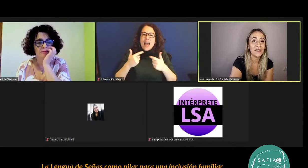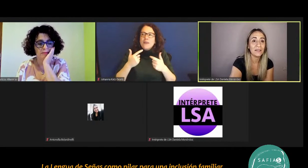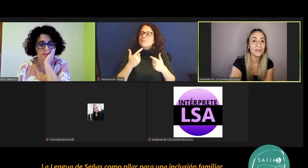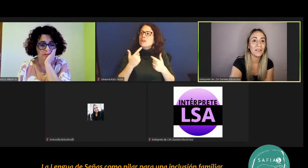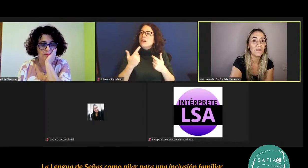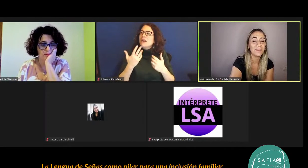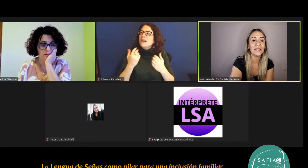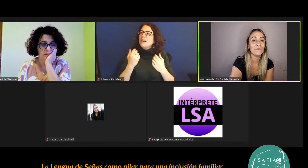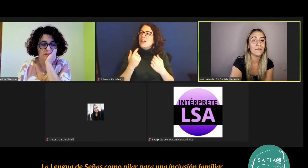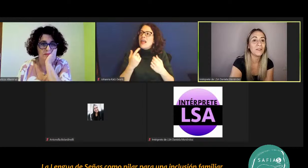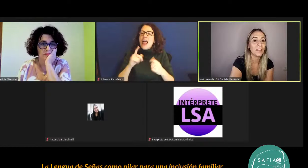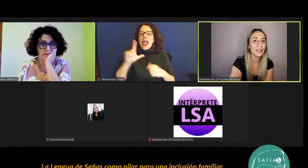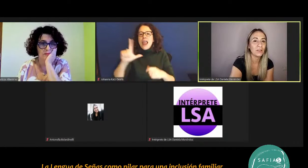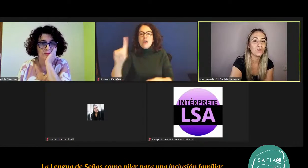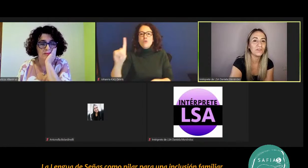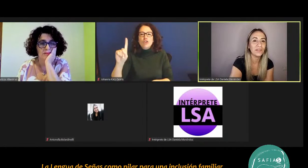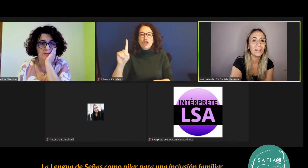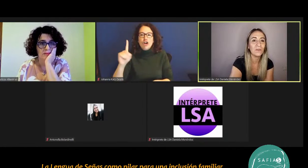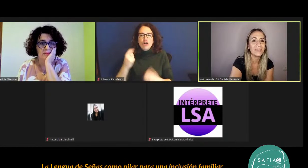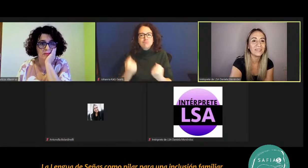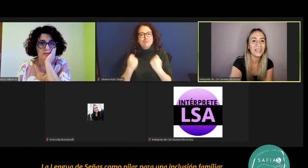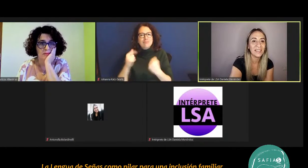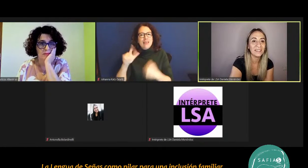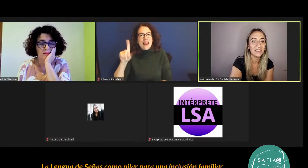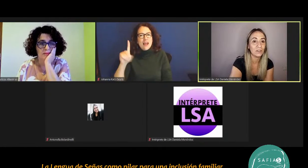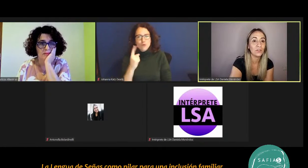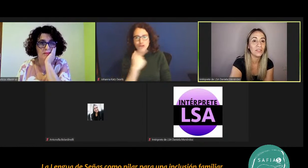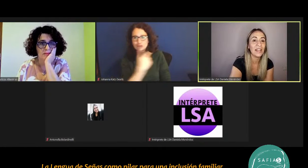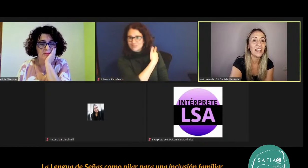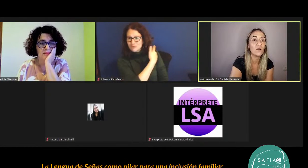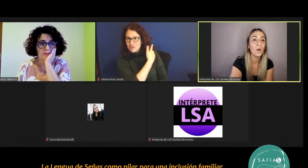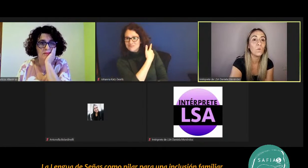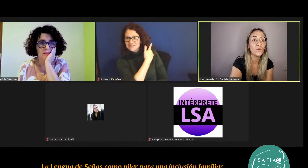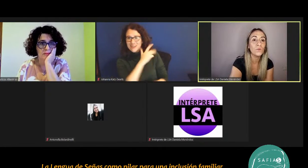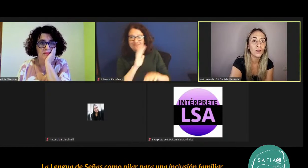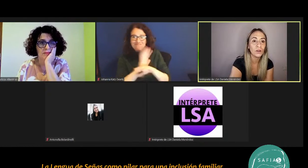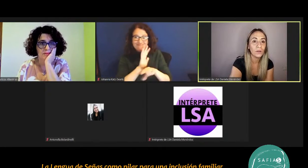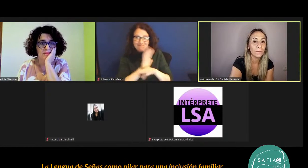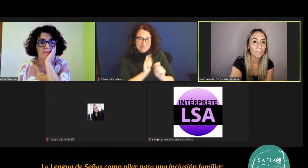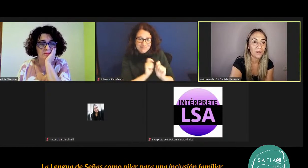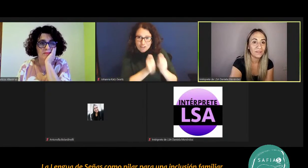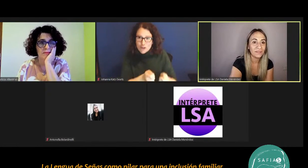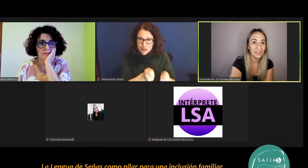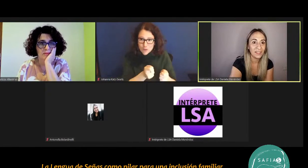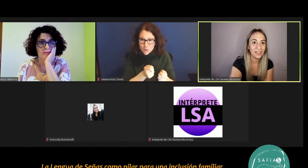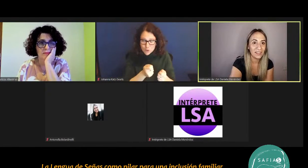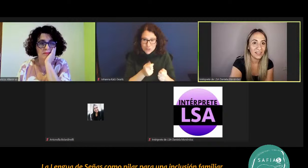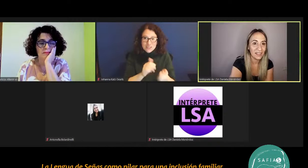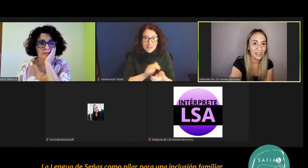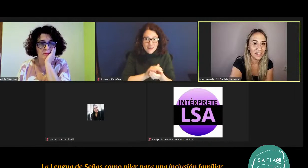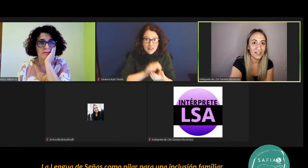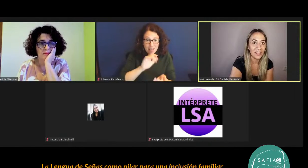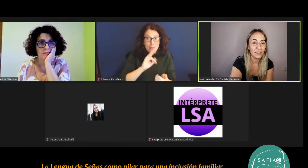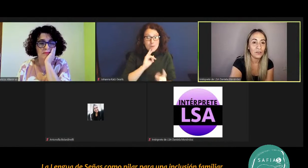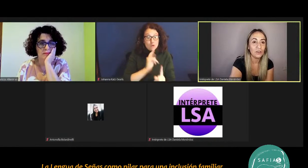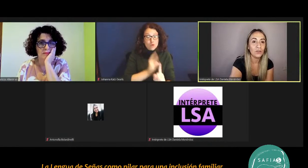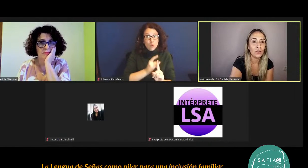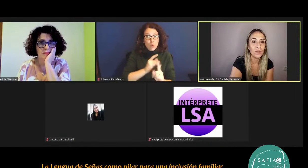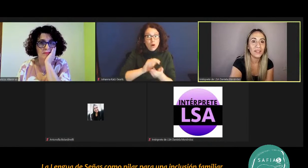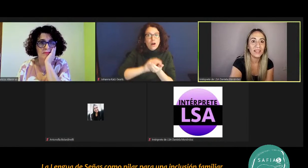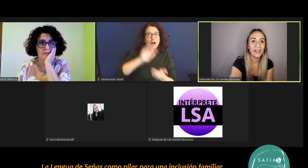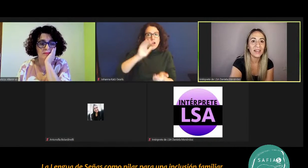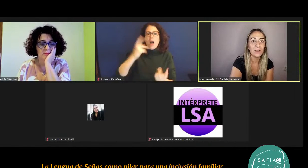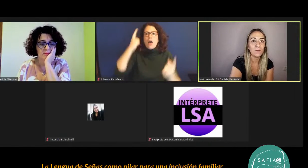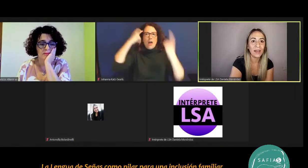veces, a diferencia de estas familias, ¿no? que no saben lengua de señas, no tienen la lengua 1, ¿sí?